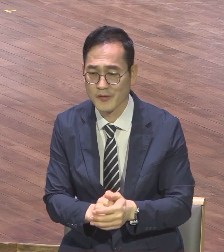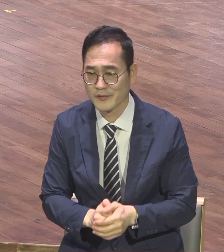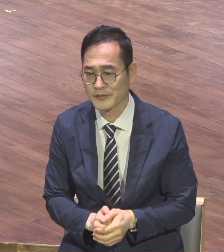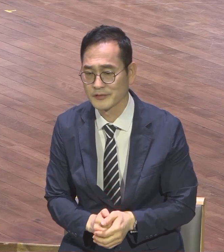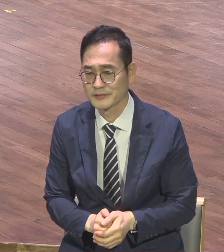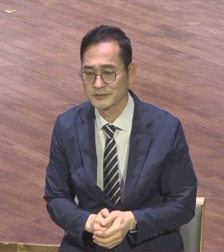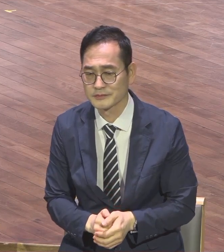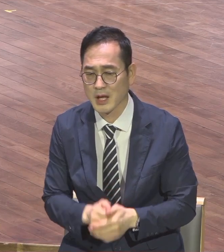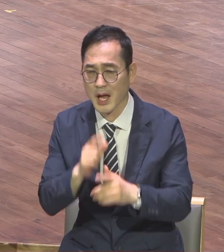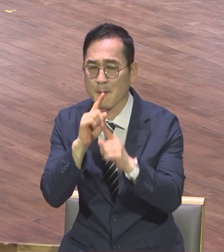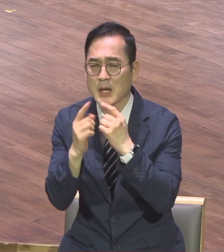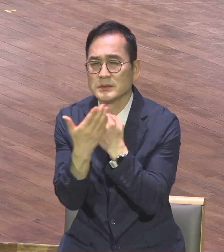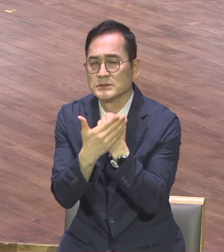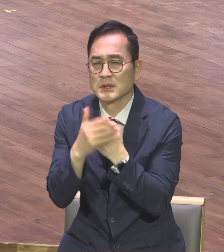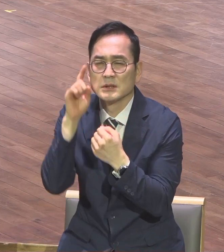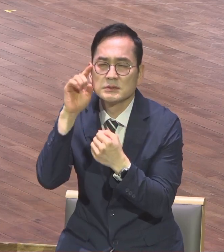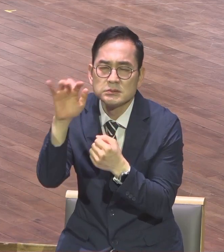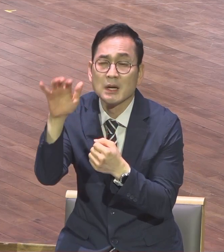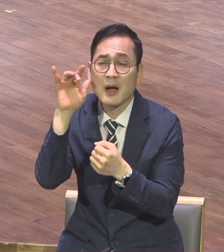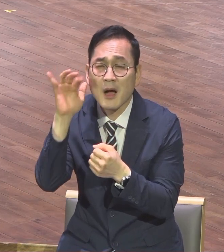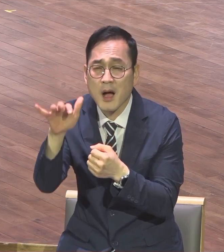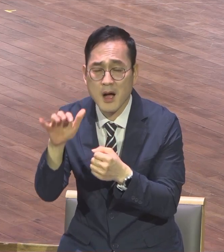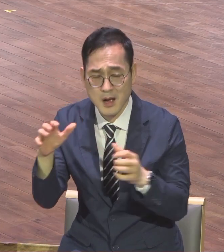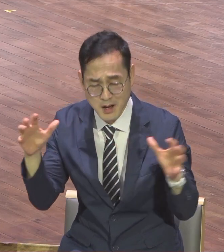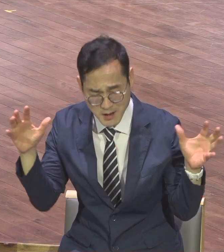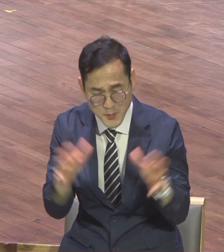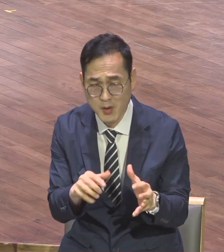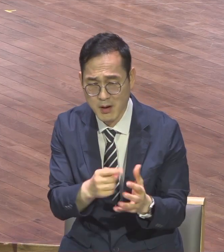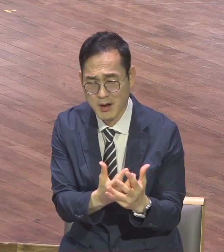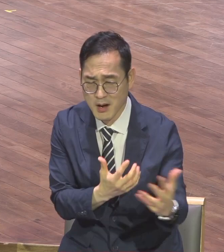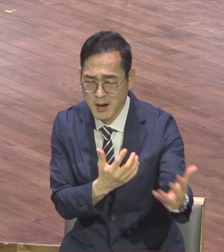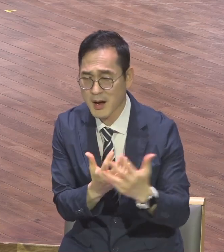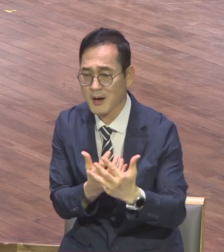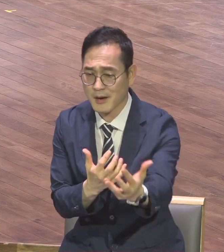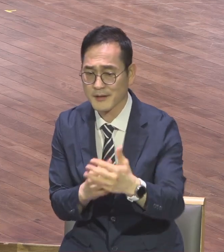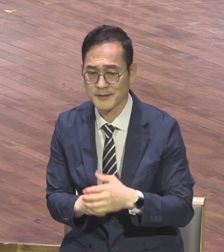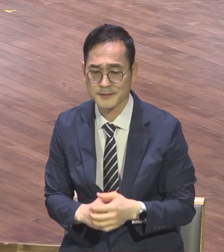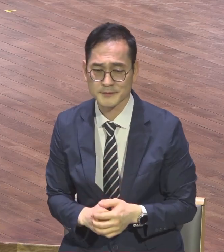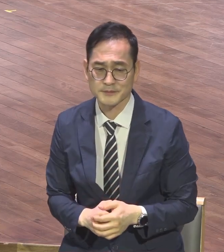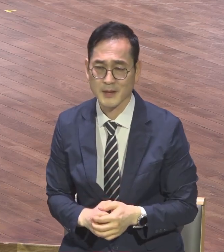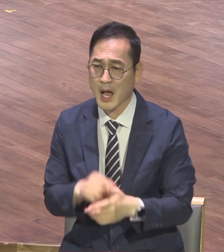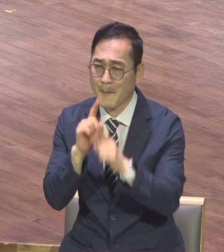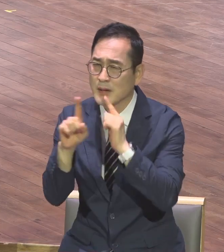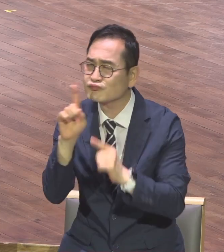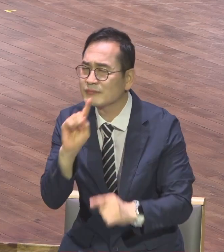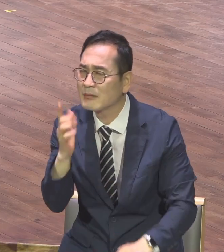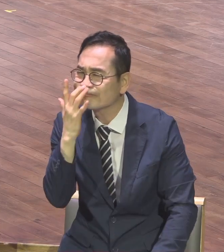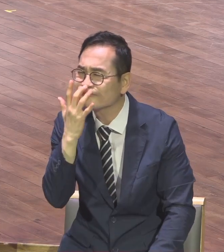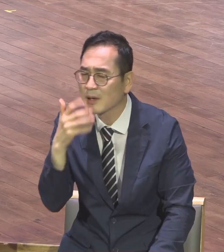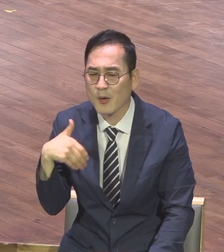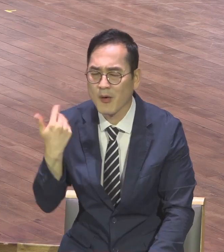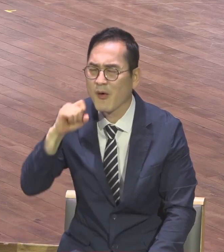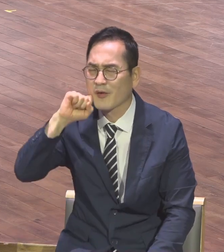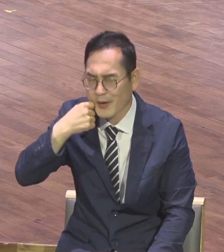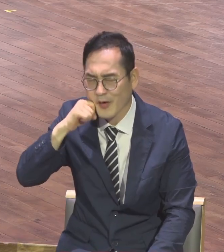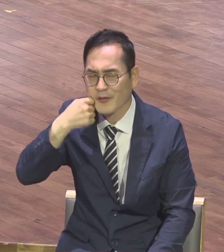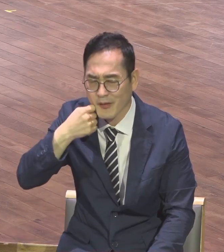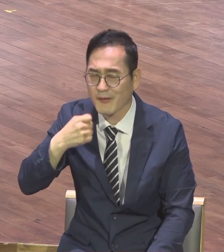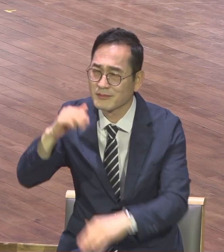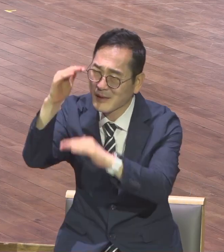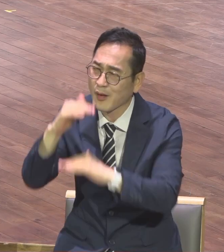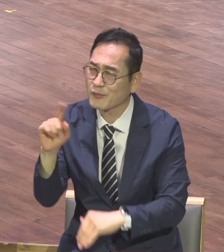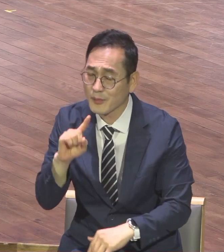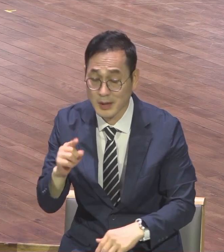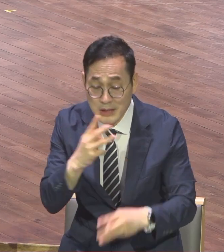메시지 어떤 의미로 또 실천하기도 힘든 메시지, 알아듣기도 힘든 메시지. 어린 것들이 뭘